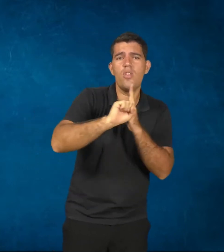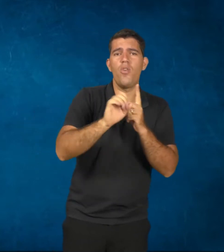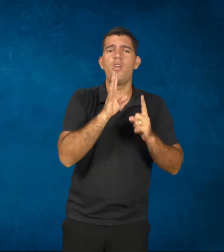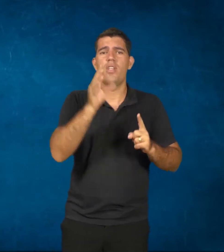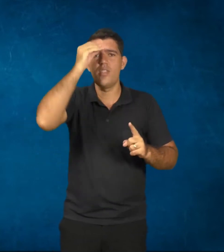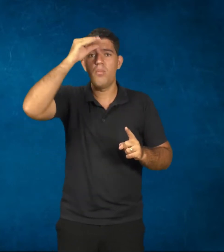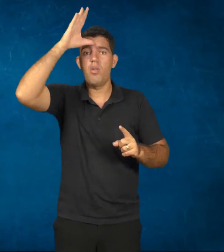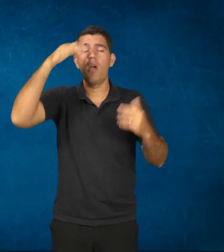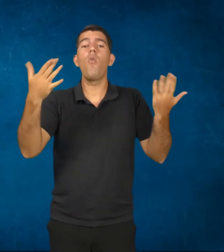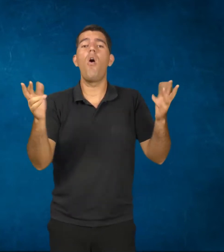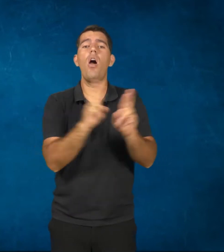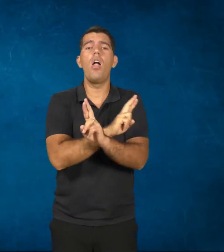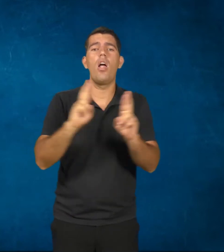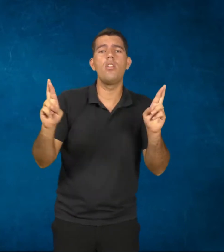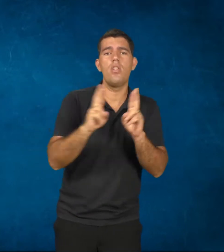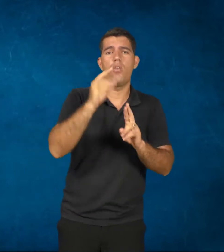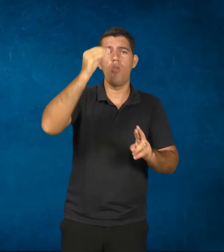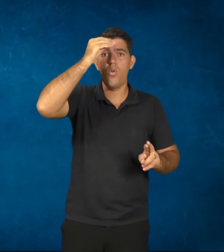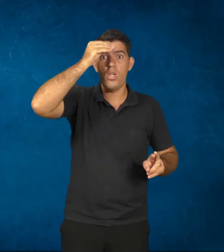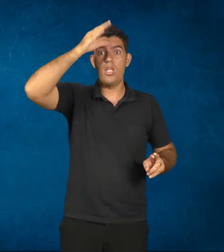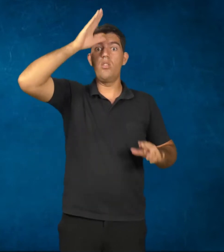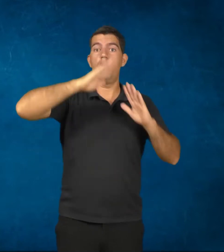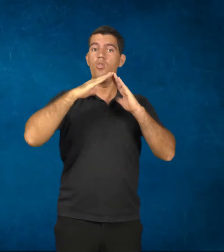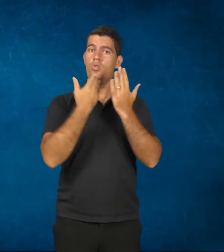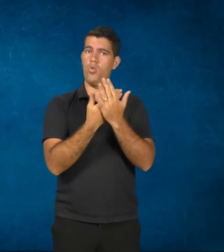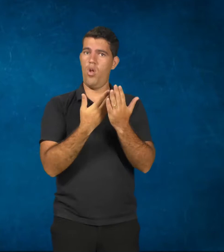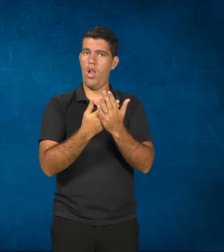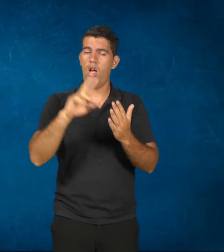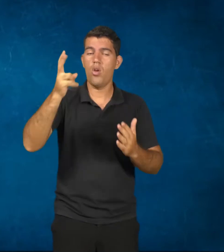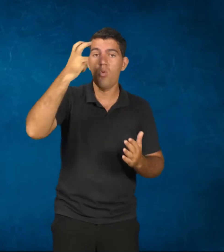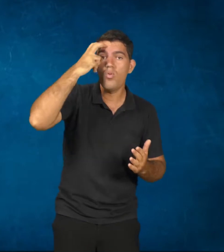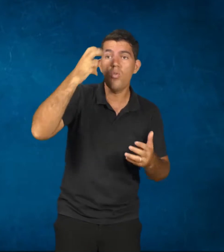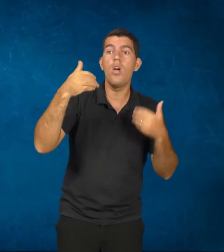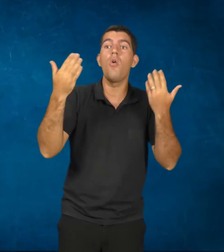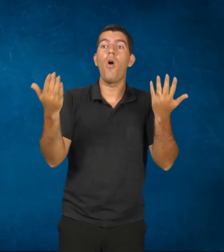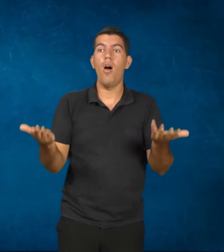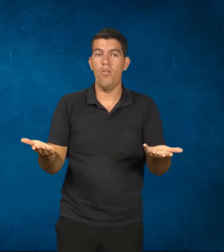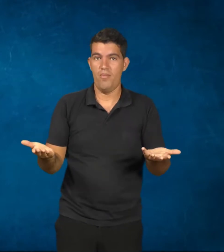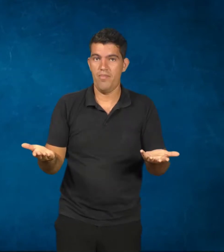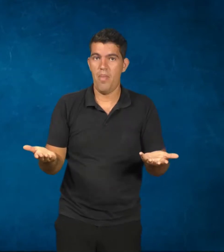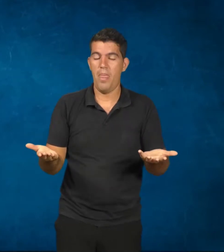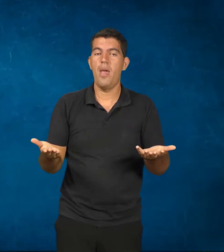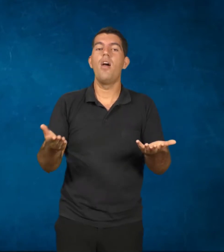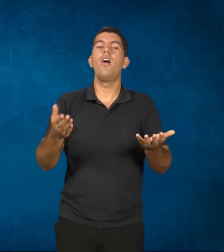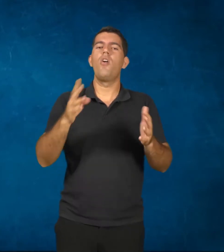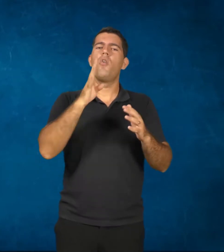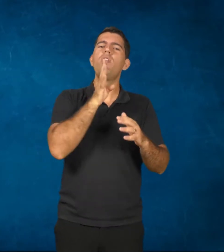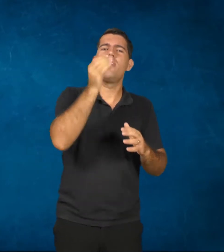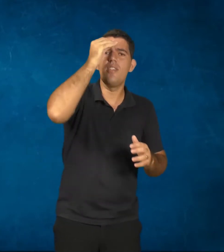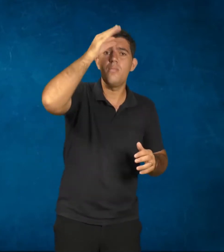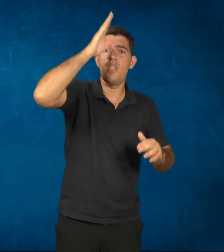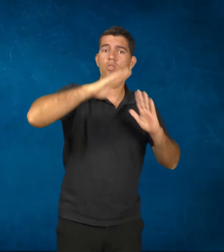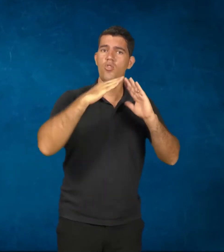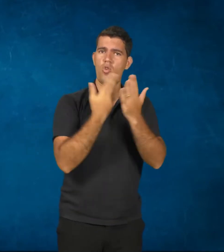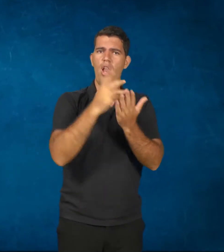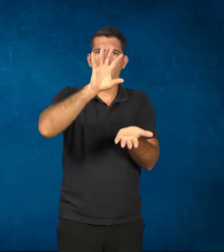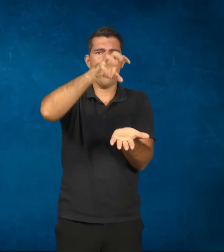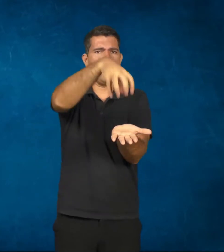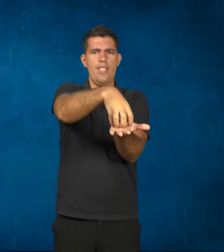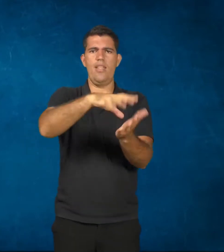qual a relação entre conhecimento escolar e cultura? Conhecimento escolar é um dos elementos centrais do currículo.